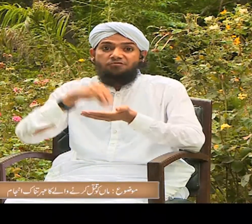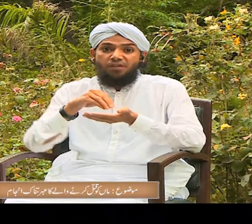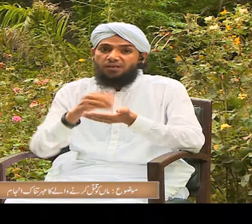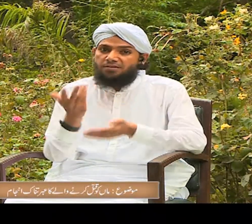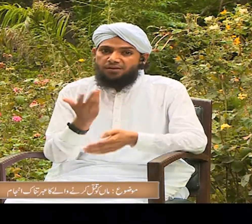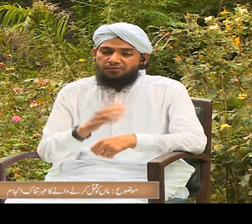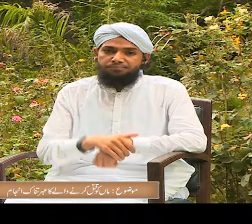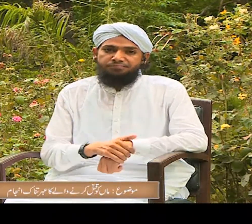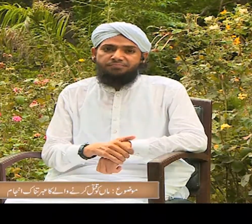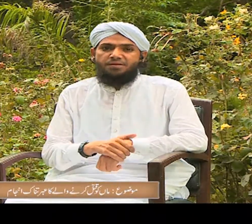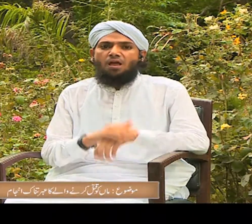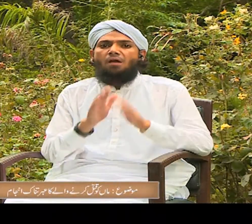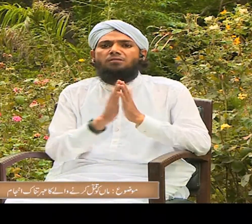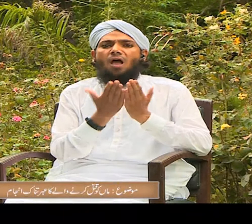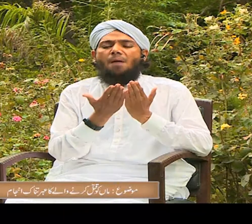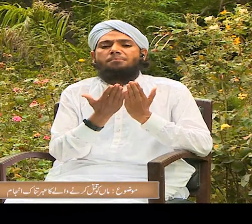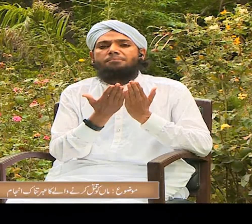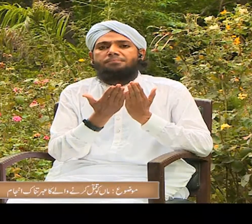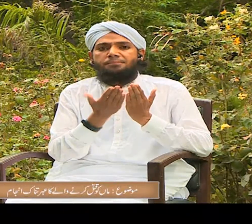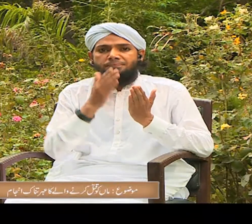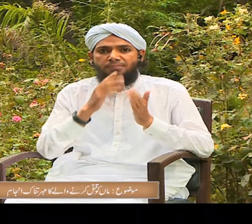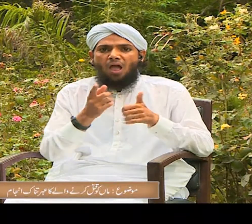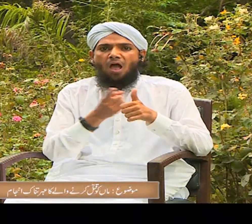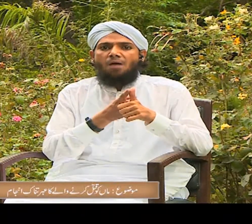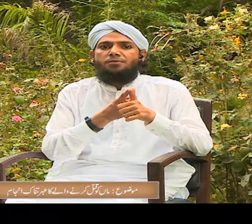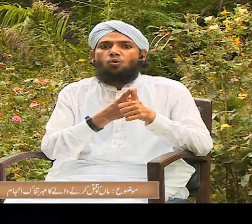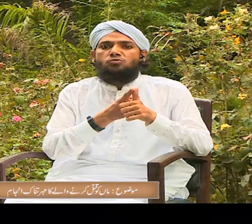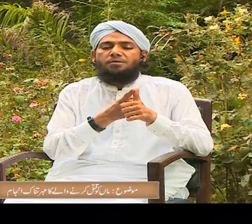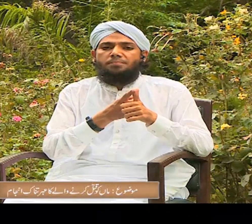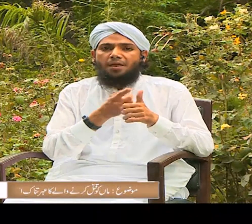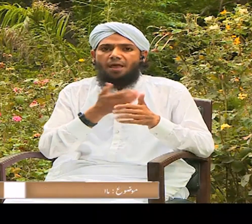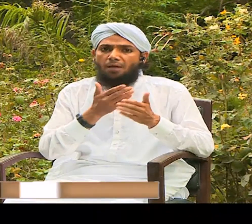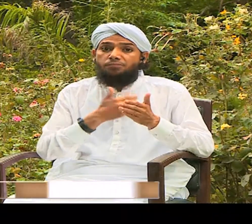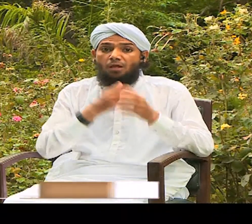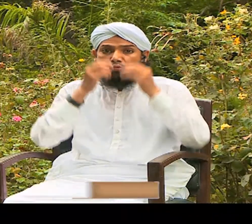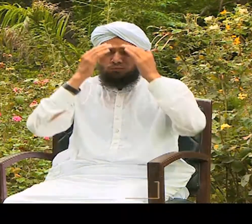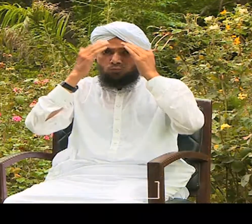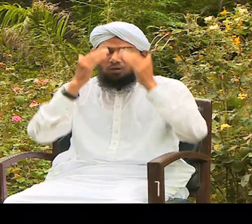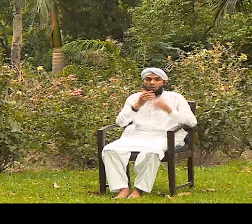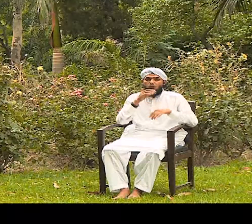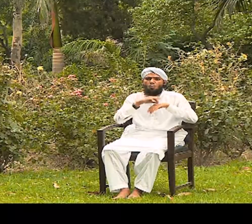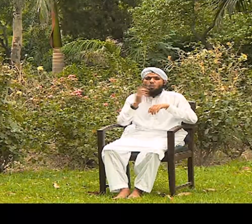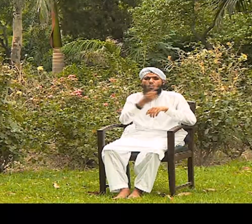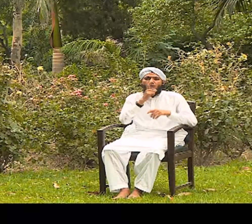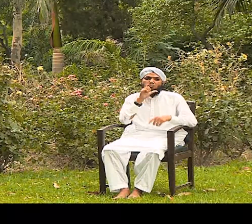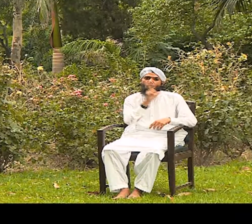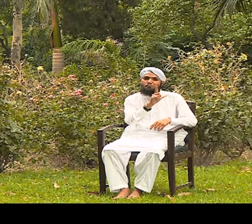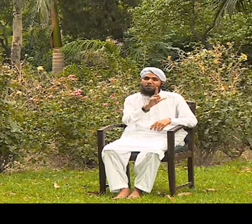پاک پڑھنے کی فضیلت سنتے ہیں۔ آب کوثر میں ہے، درود پاک پڑھنے والے سے لوگ محبت کرتے ہیں۔